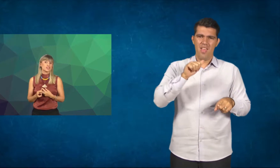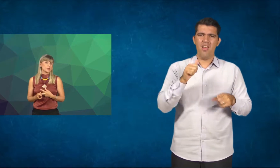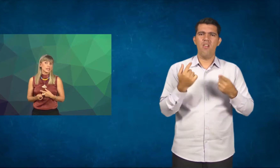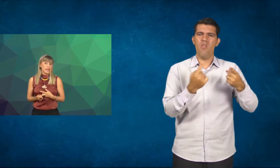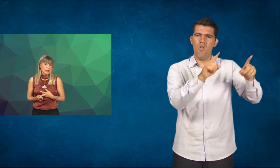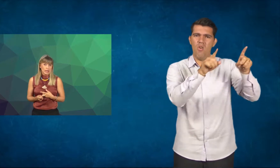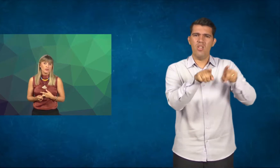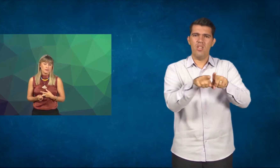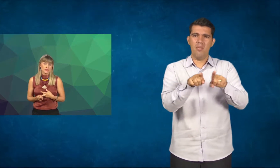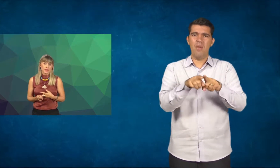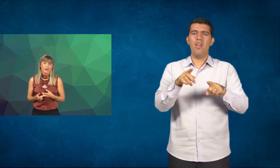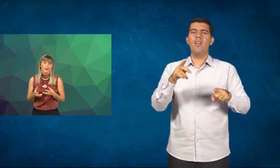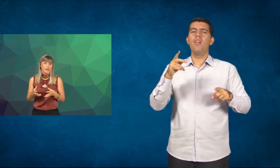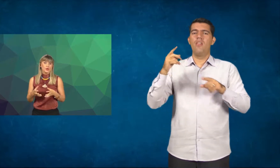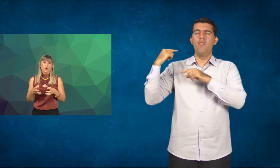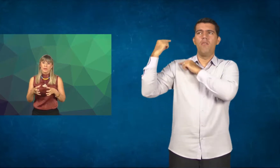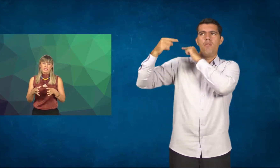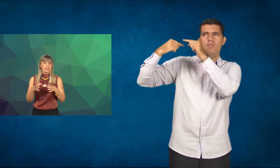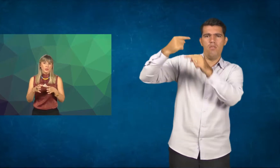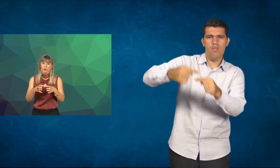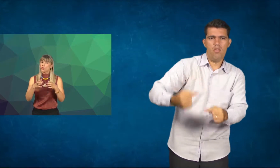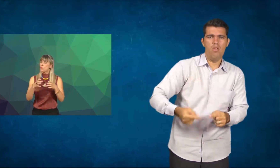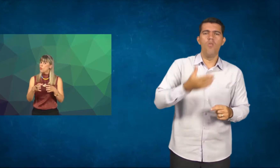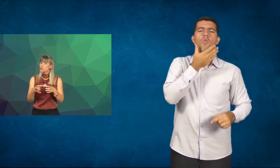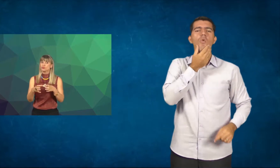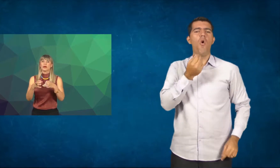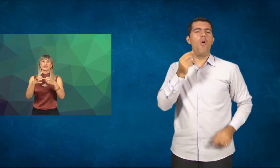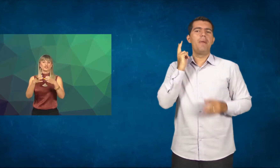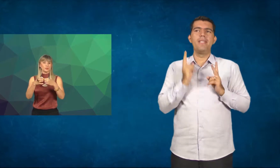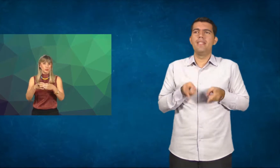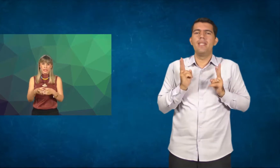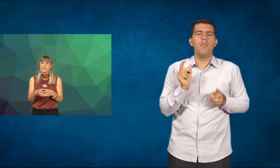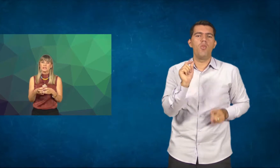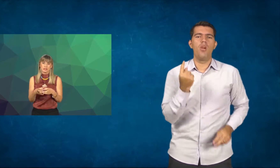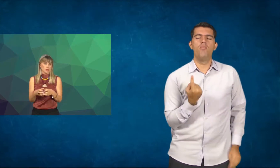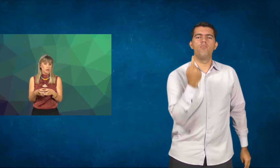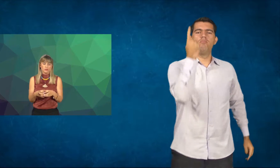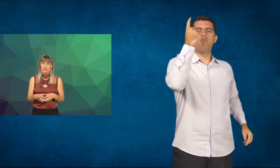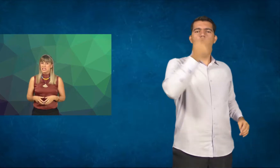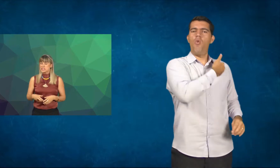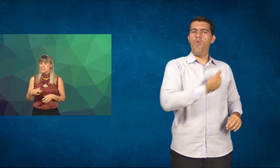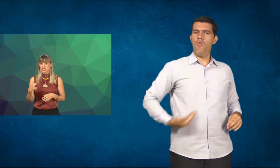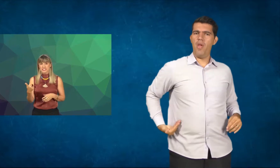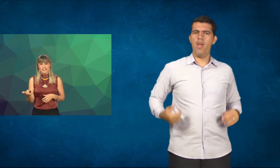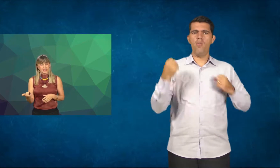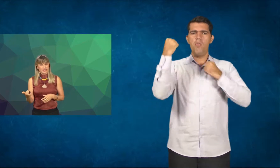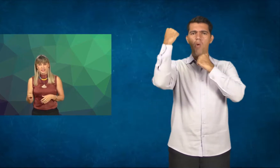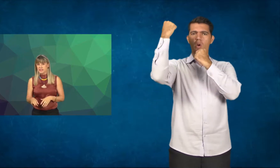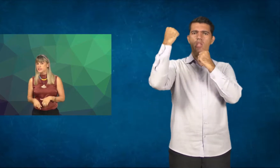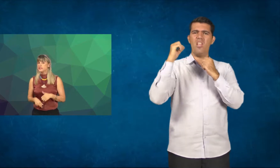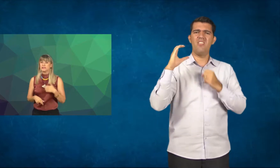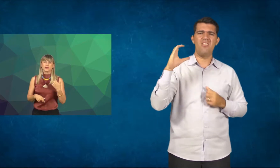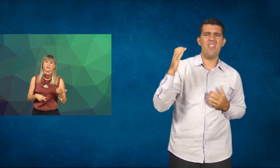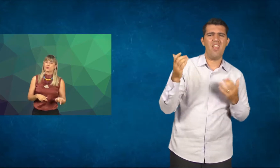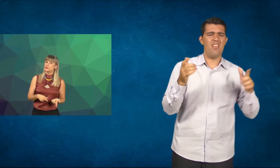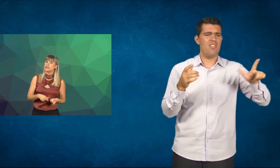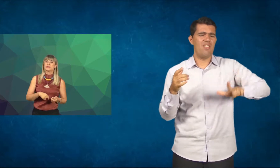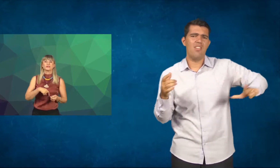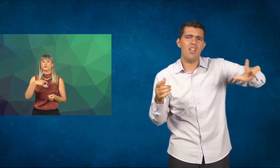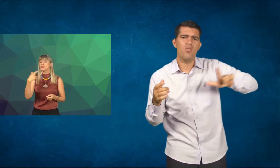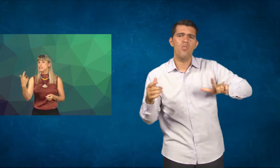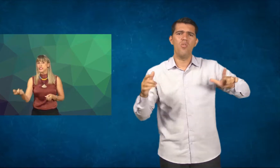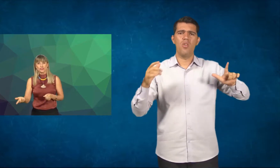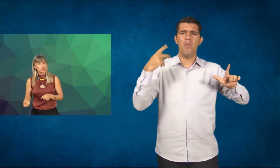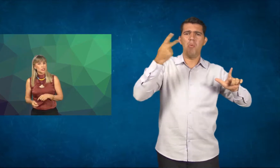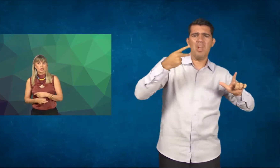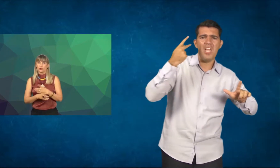nossa sociedade patriarcal, em que o homem sempre ocupou os lugares de poder e decisão, seja na ciência, na